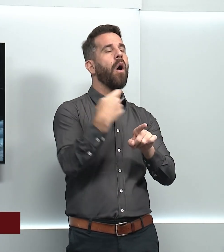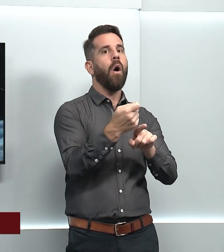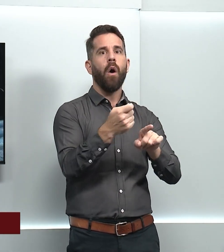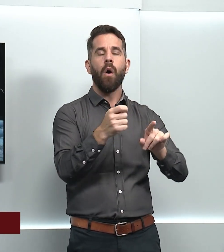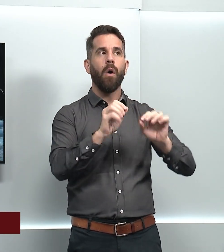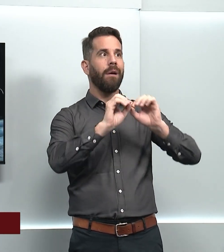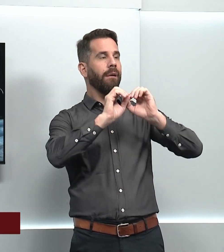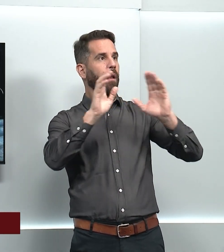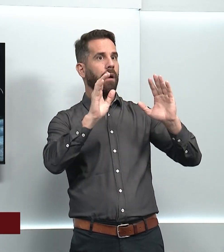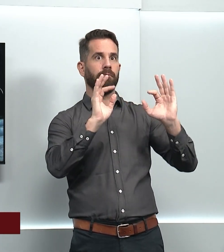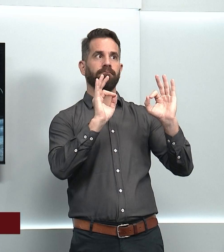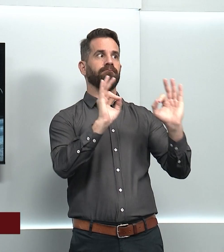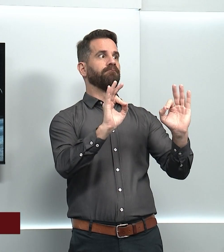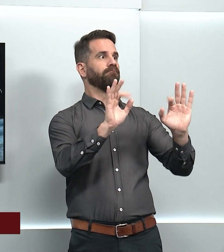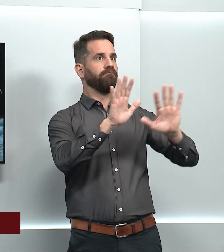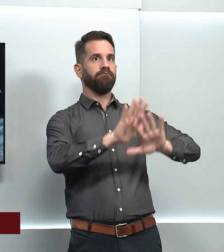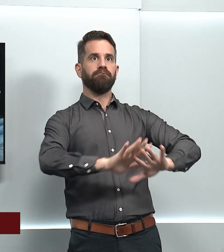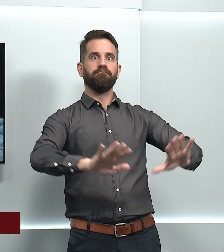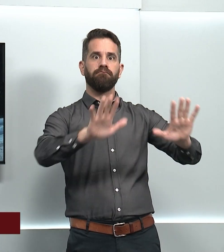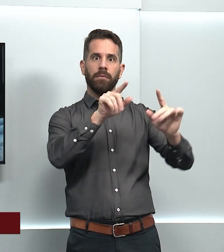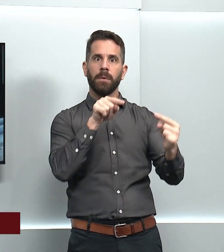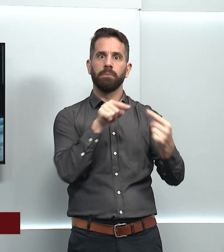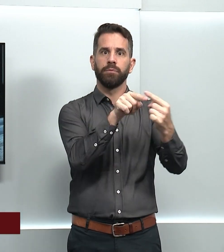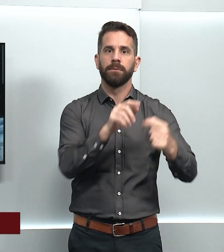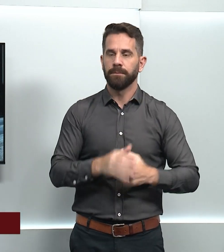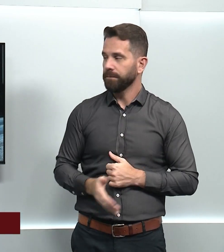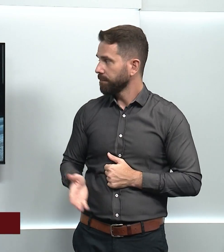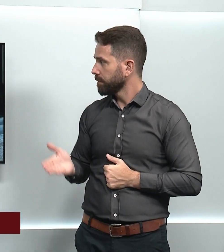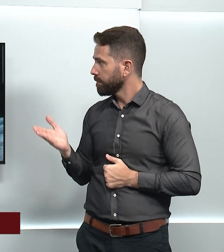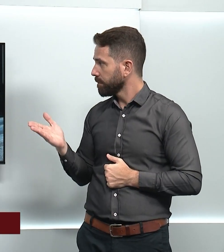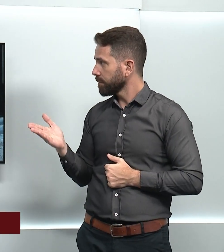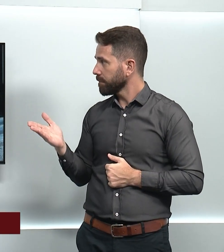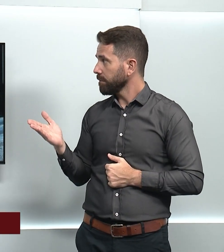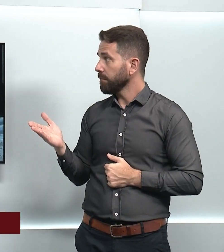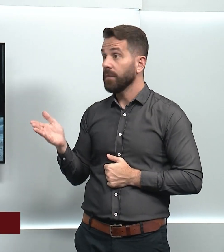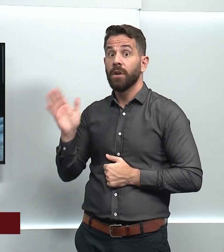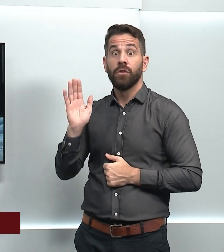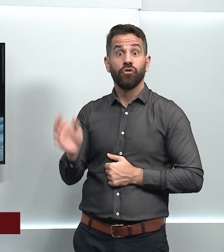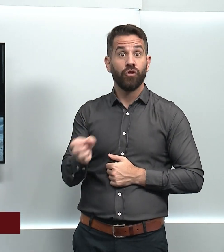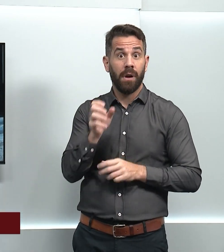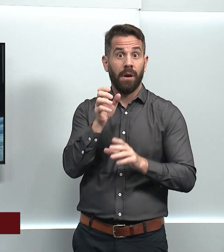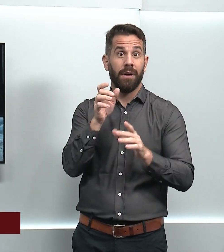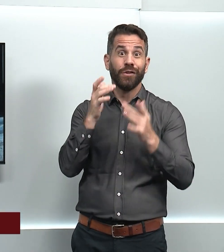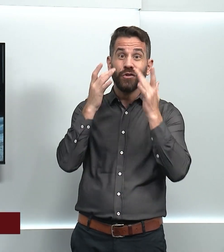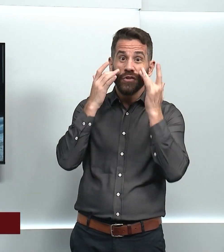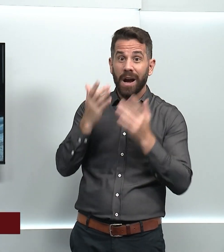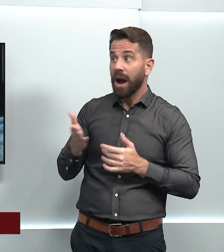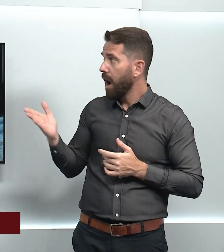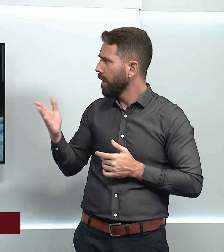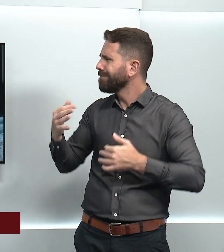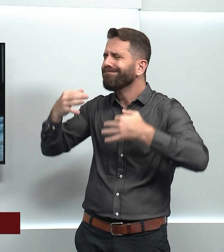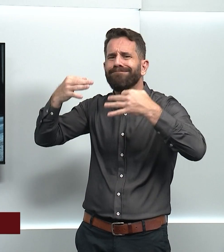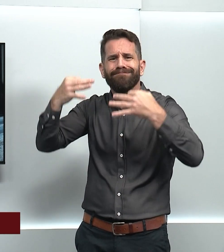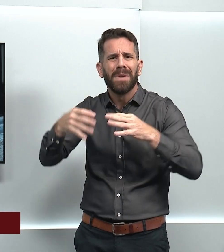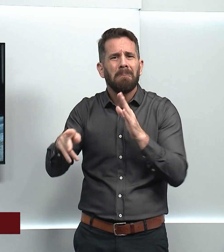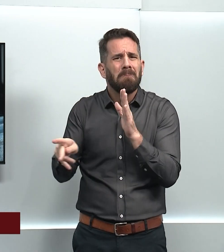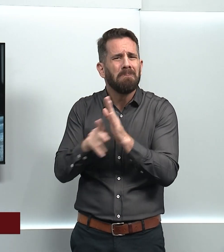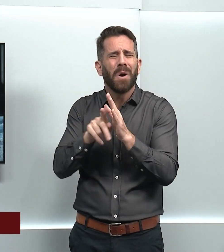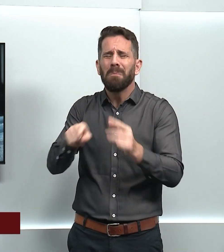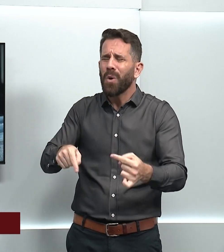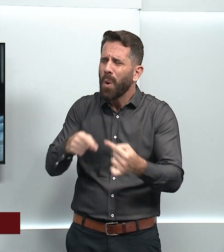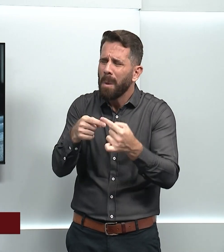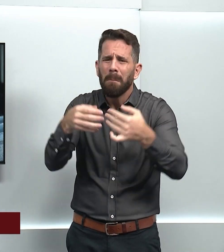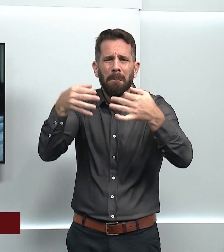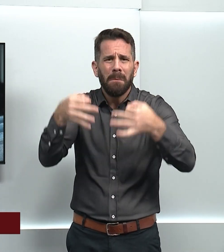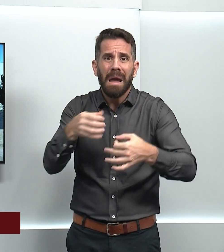O Teatro Goiânia, que completou 81 anos neste mês de julho de 2023, é conhecido como a obra-prima do Art Deco